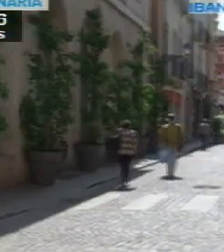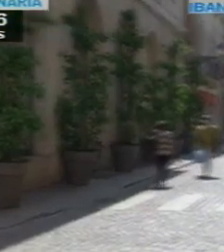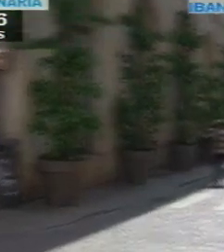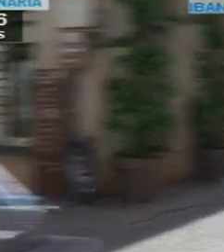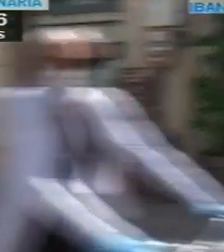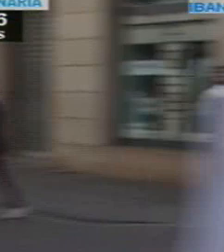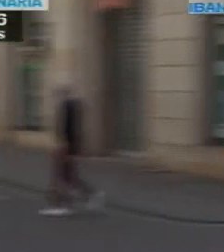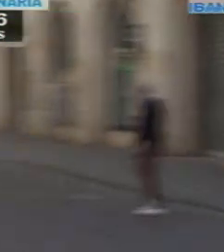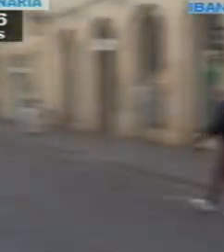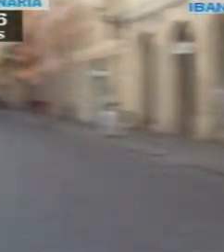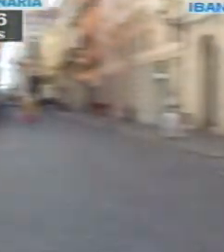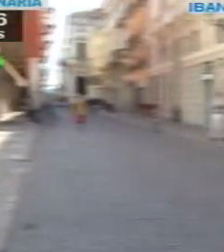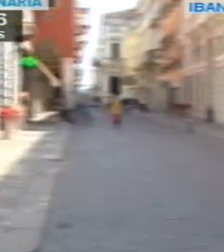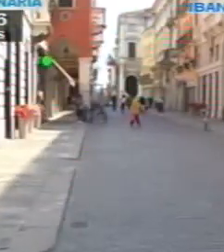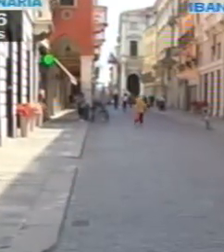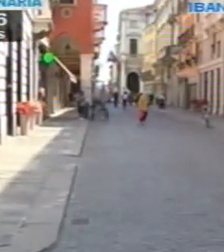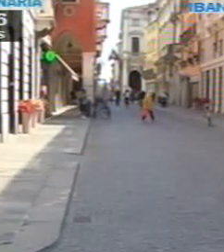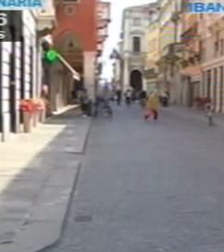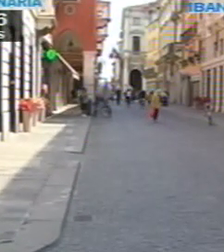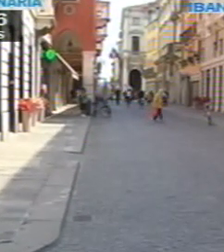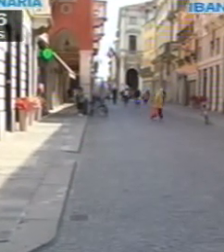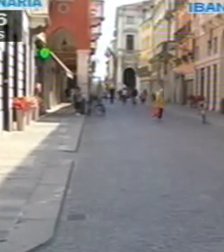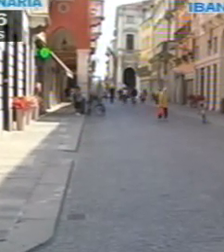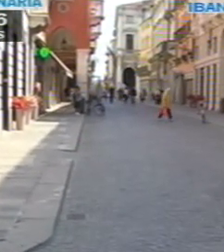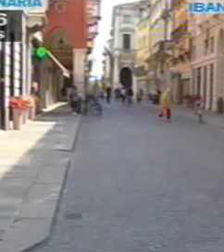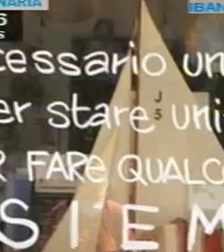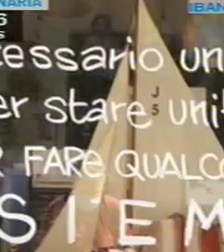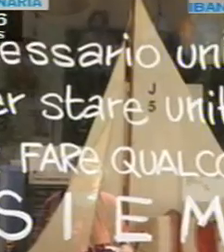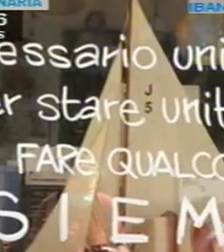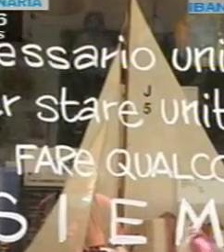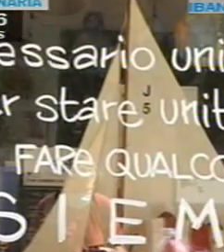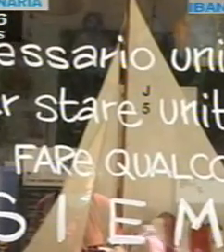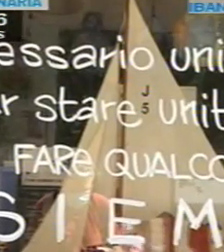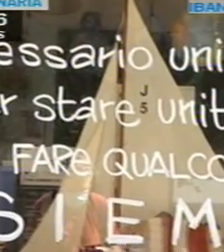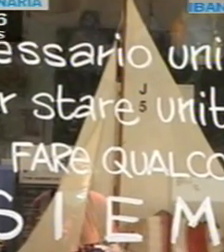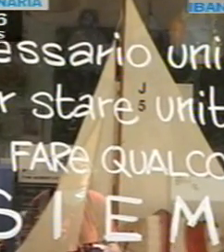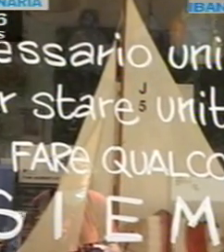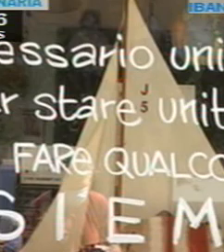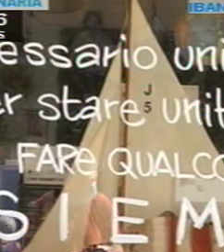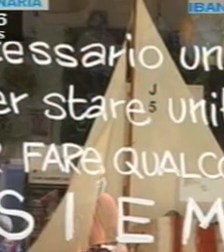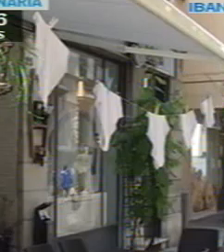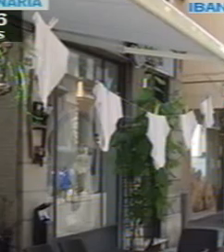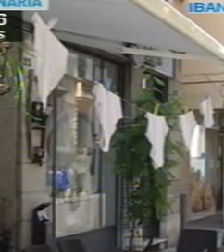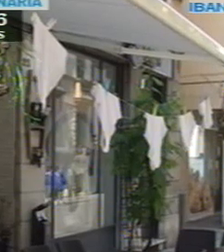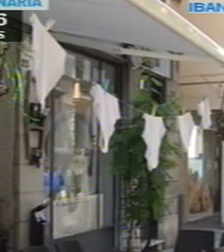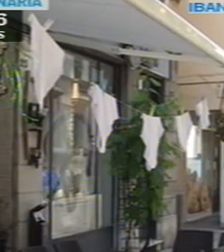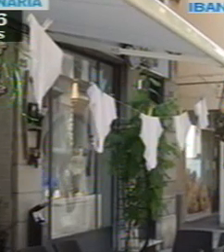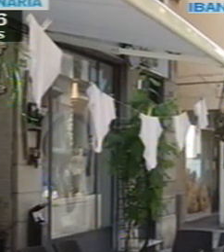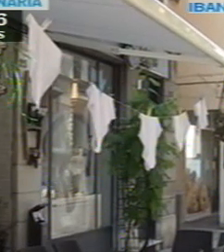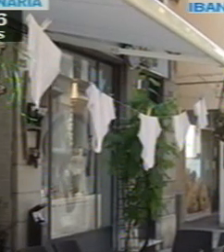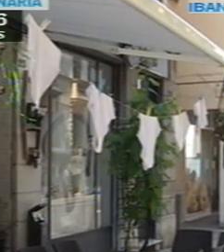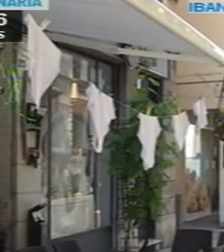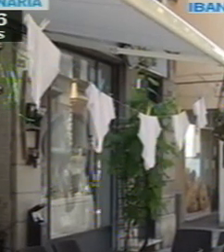Un primo maggio, festa del lavoro, caratterizzato dall'effetto Covid-19. Lavoro che rischia di venir meno, che colpisce artigiani,